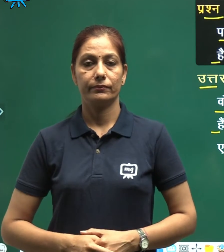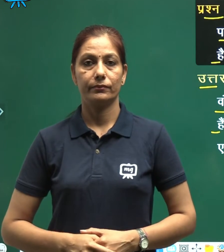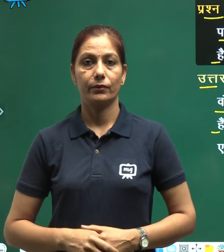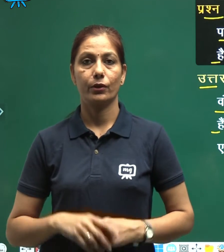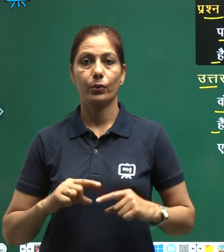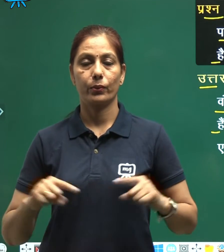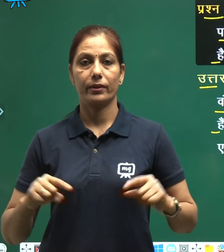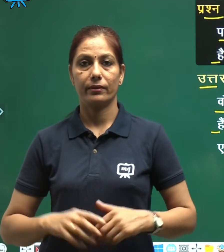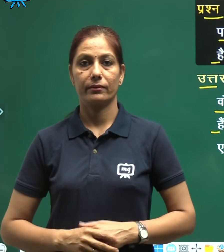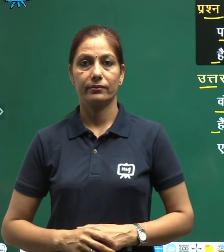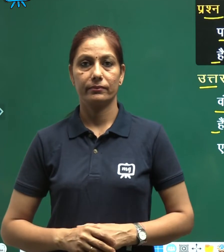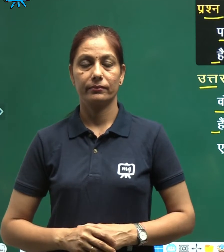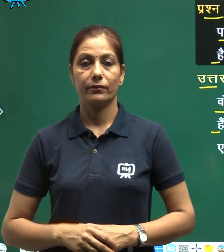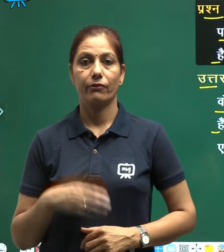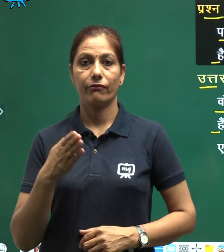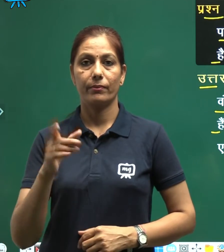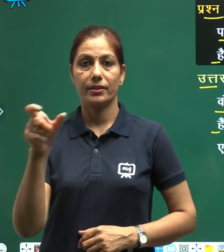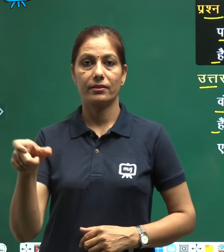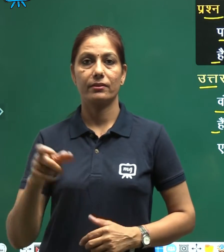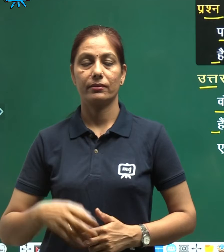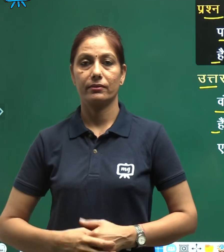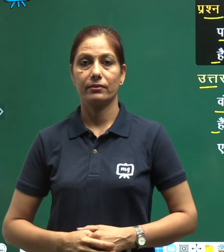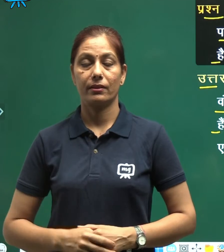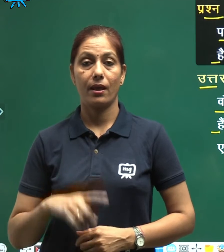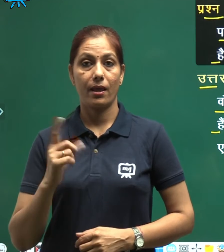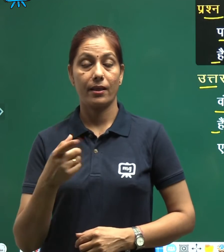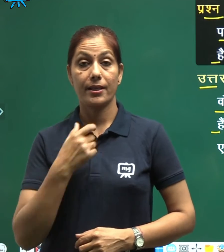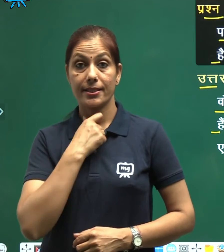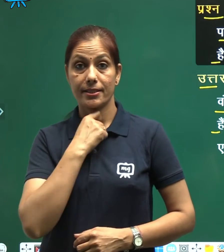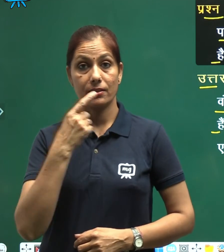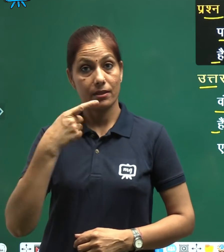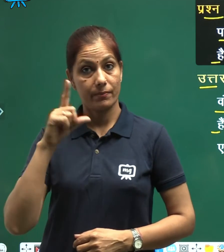क्योंकि वे एक ईमानदार